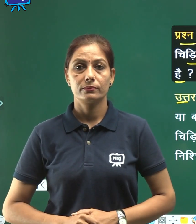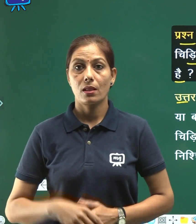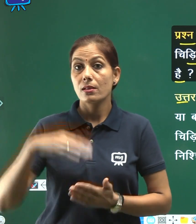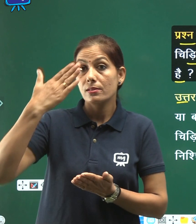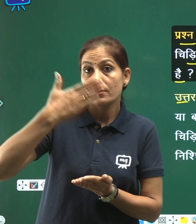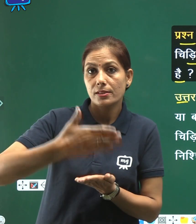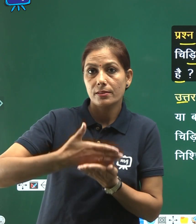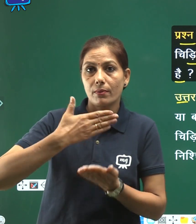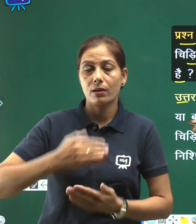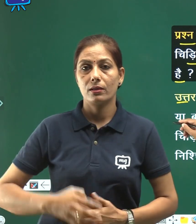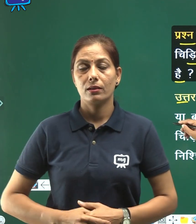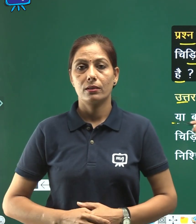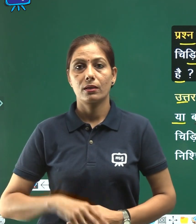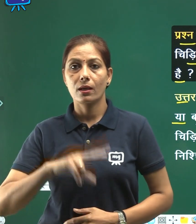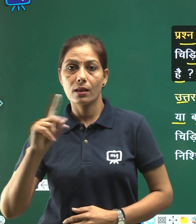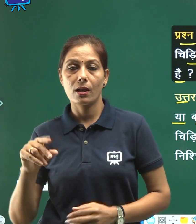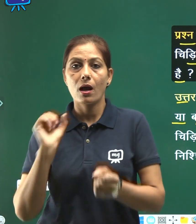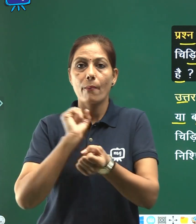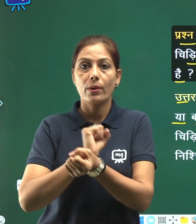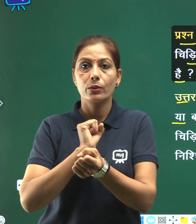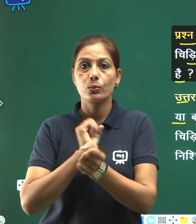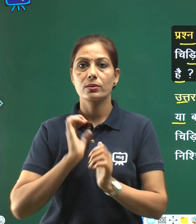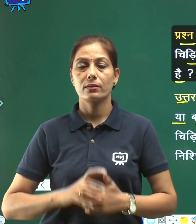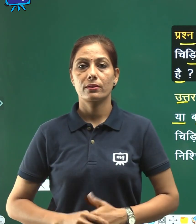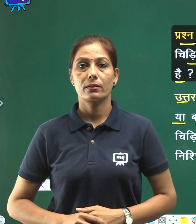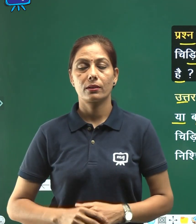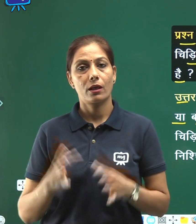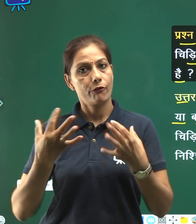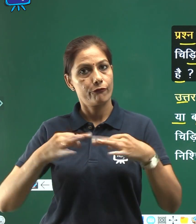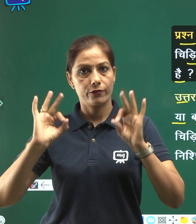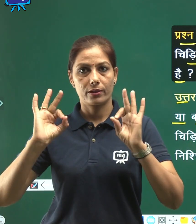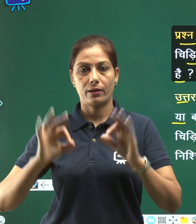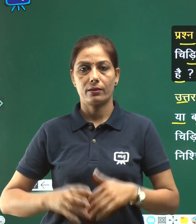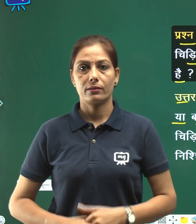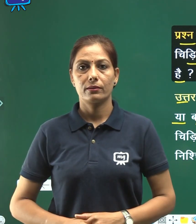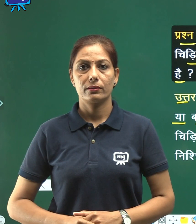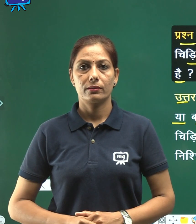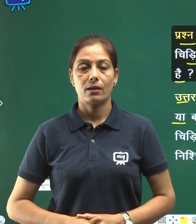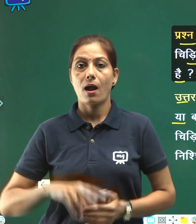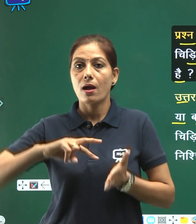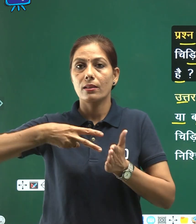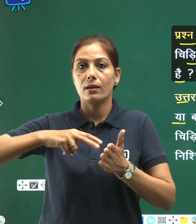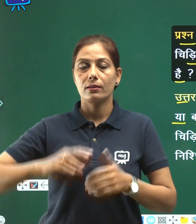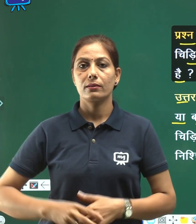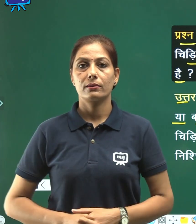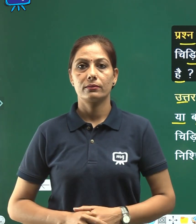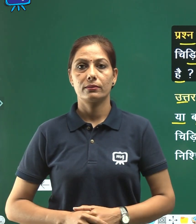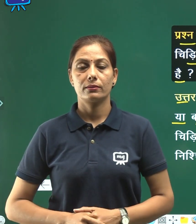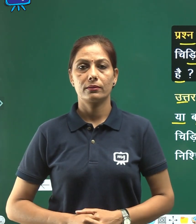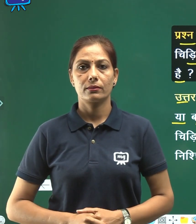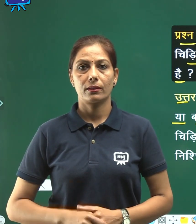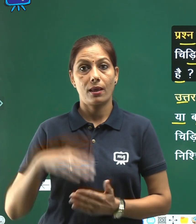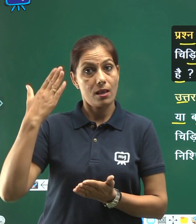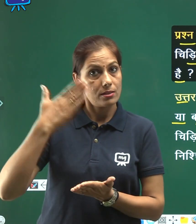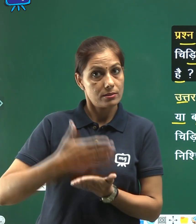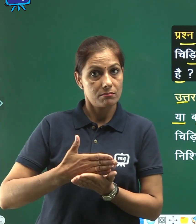सीमा या बंधनों से मुक्त है, अर्थात असीमित